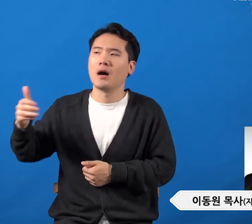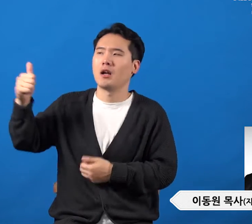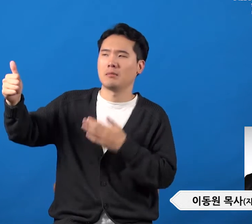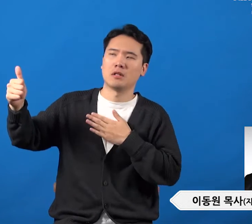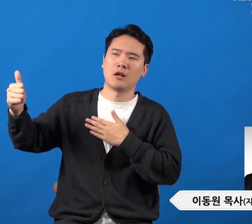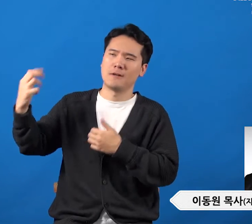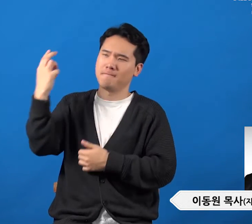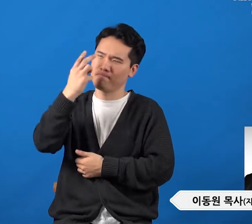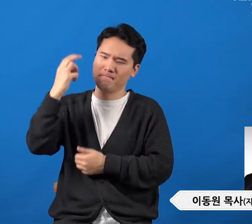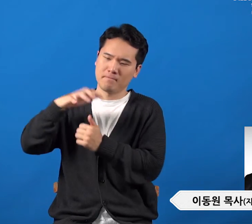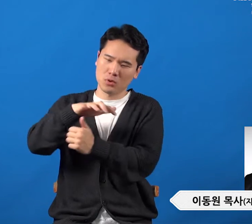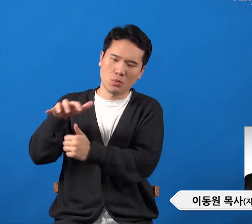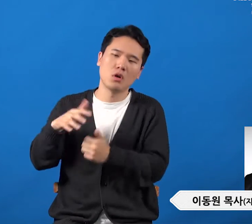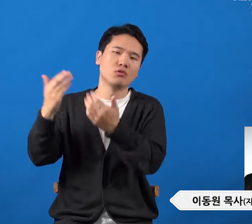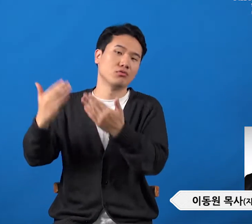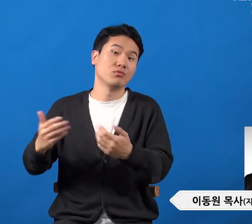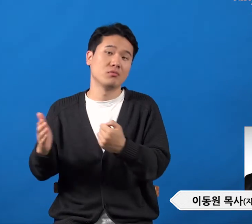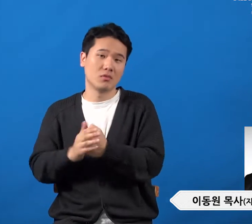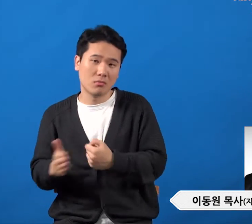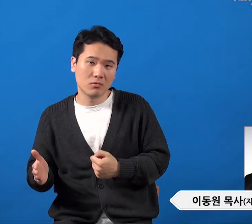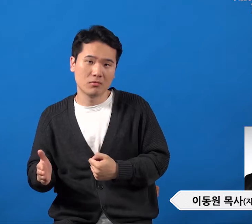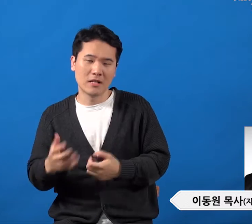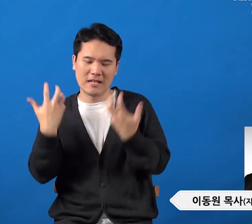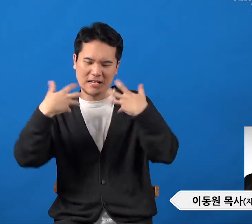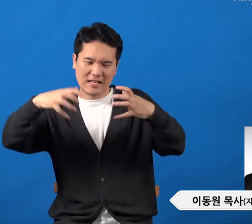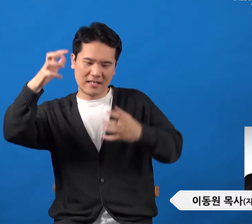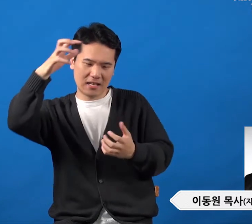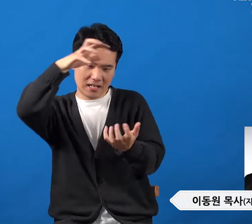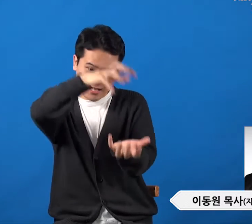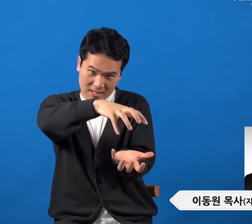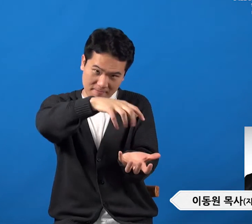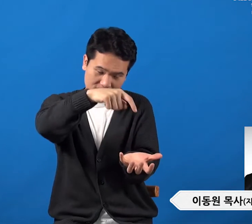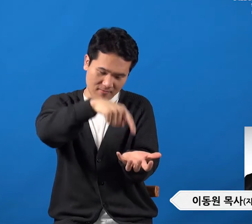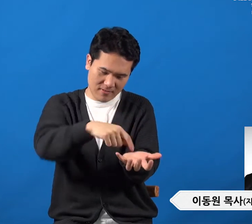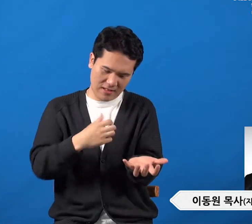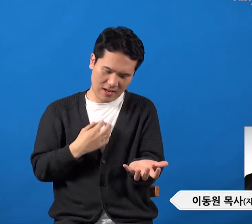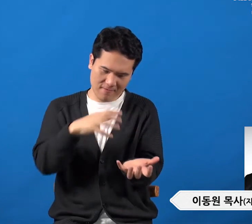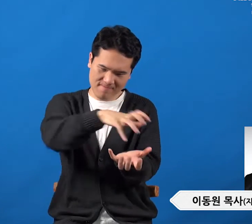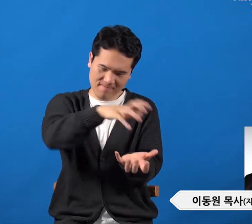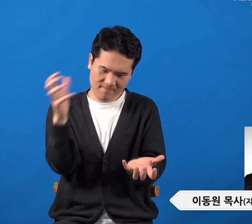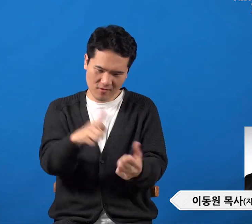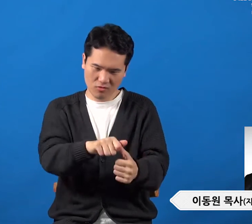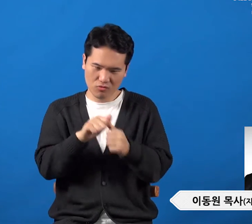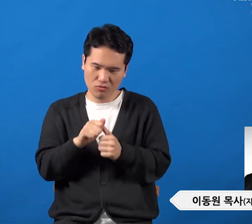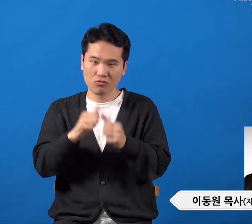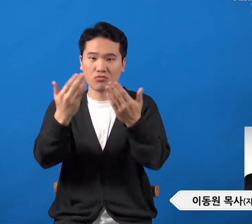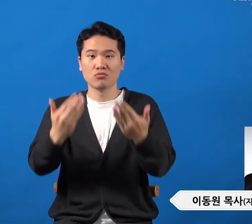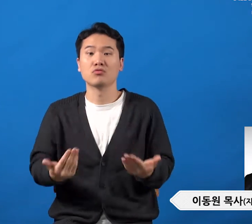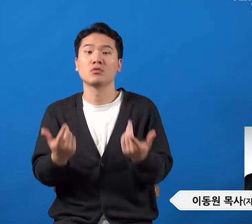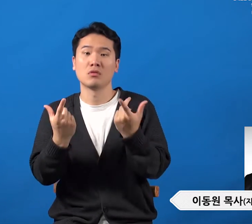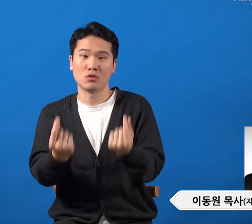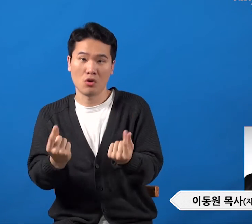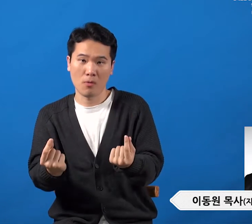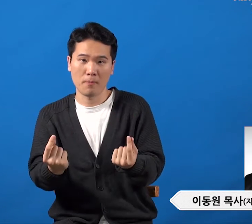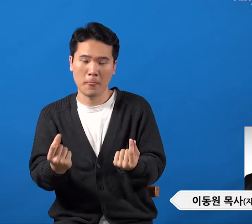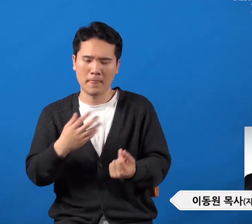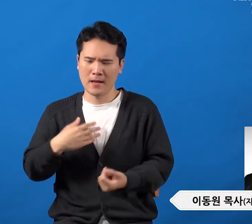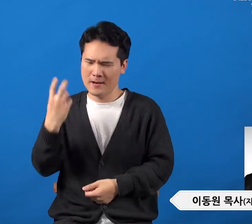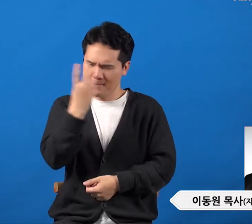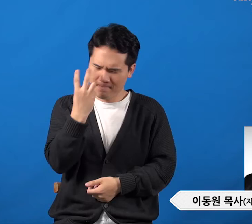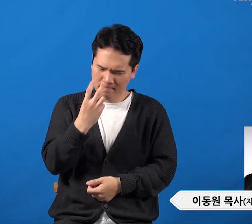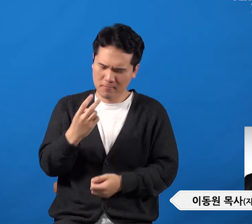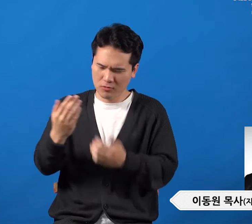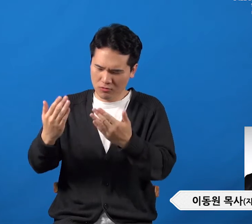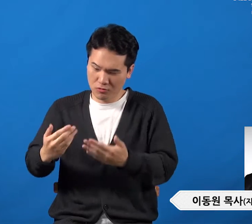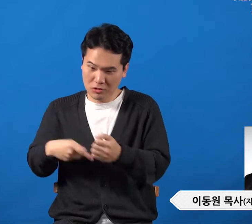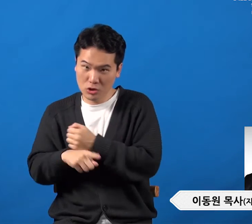넘기고 사자의 입에서 건짐을 받던 나를 지켜주신 모든 이유, 이방인들에게 복음을 전하기 위해서. 그래서